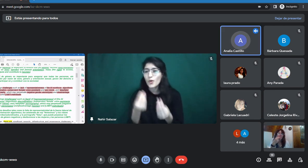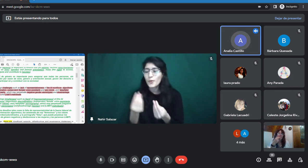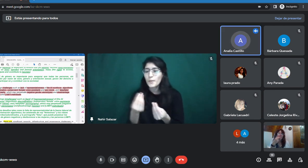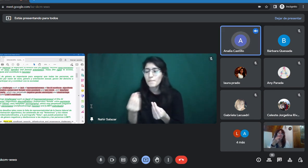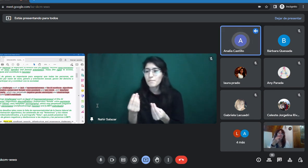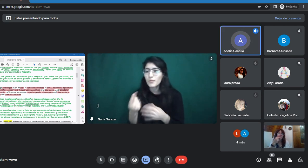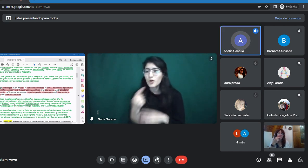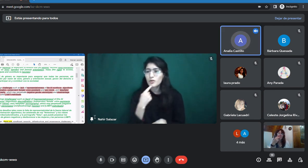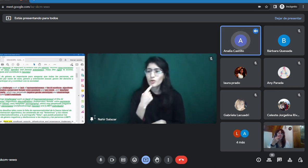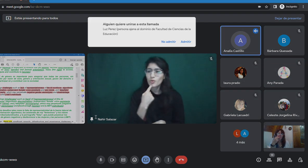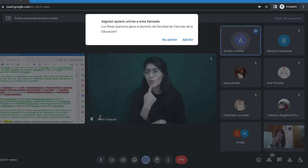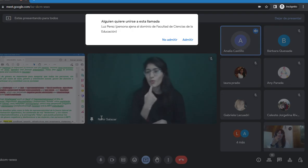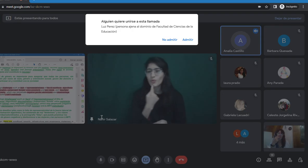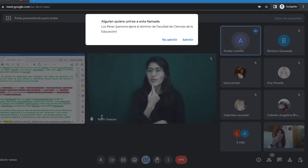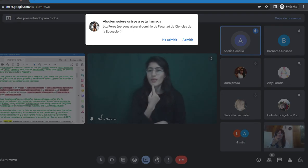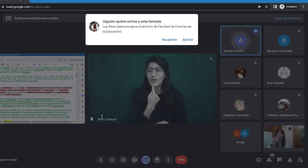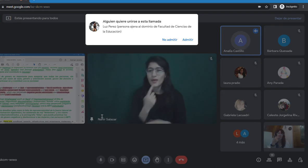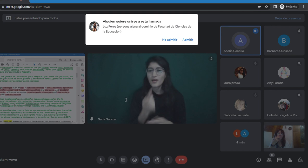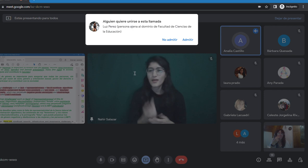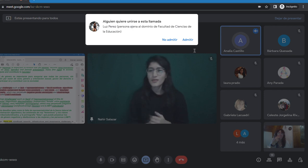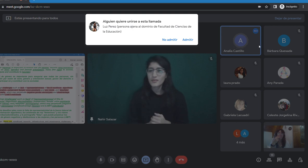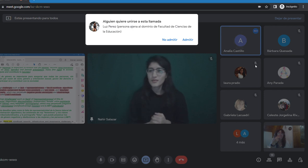Ay, Ale no la